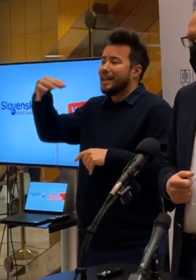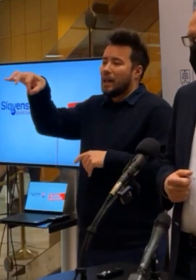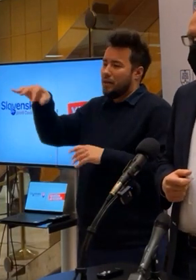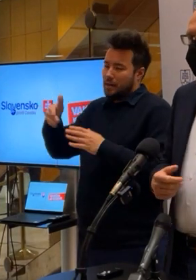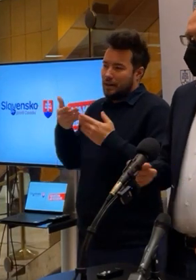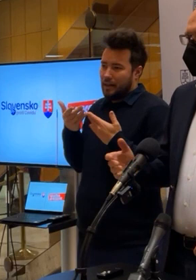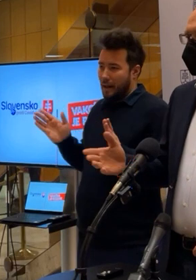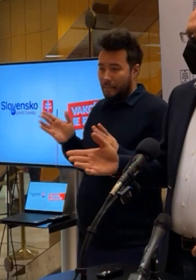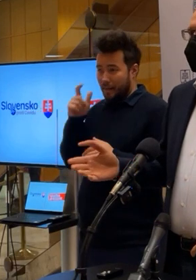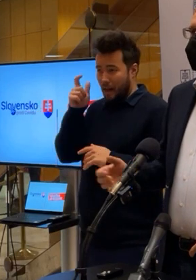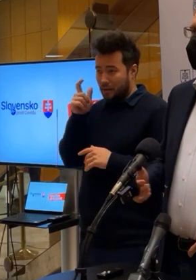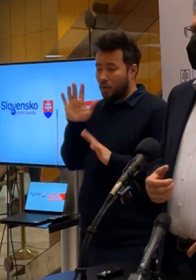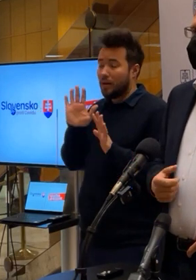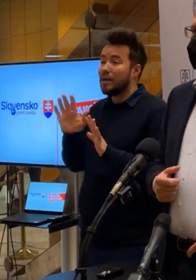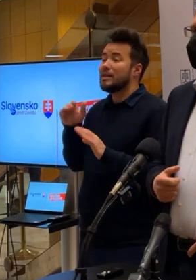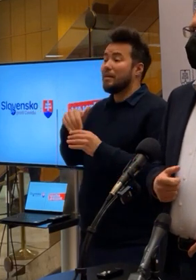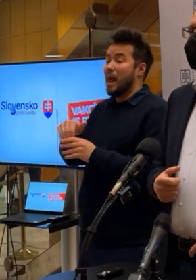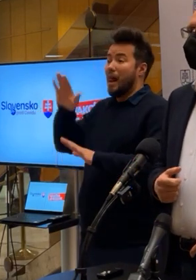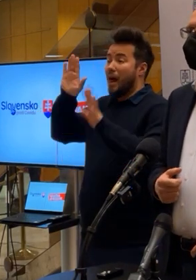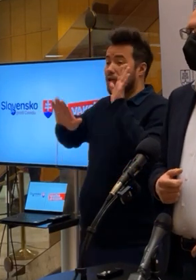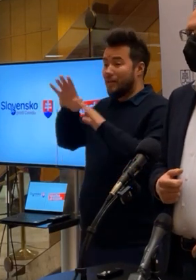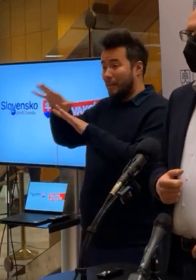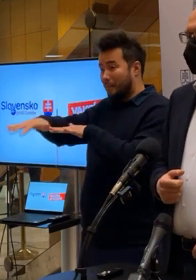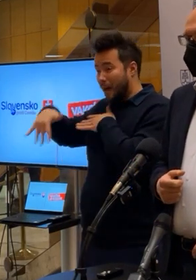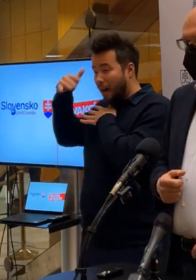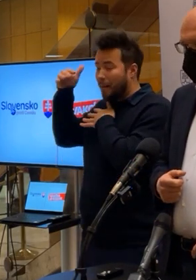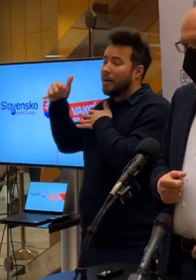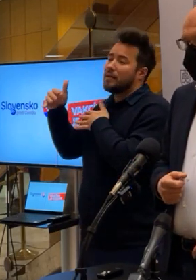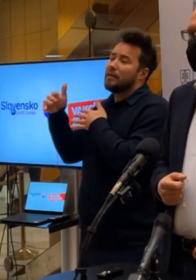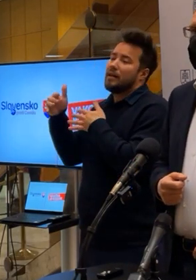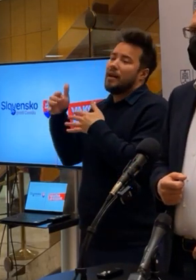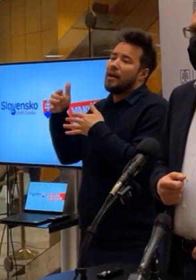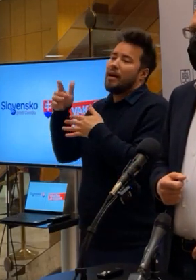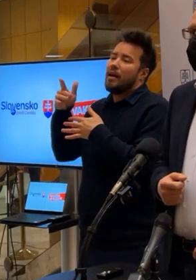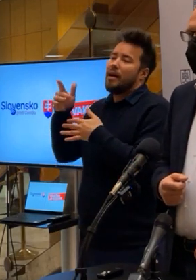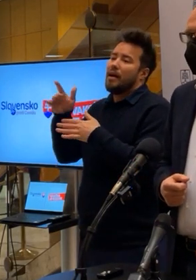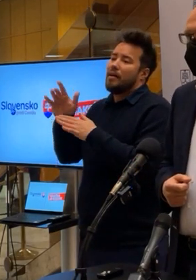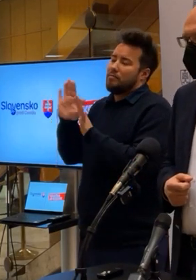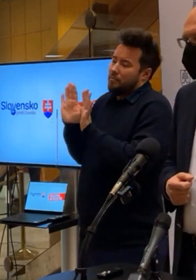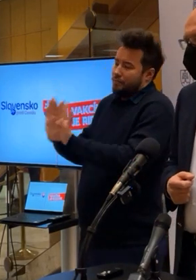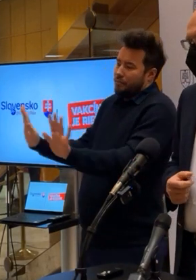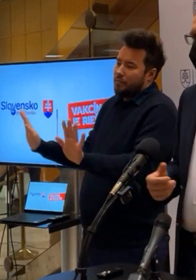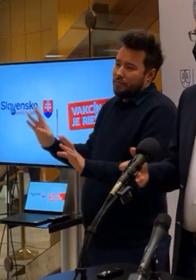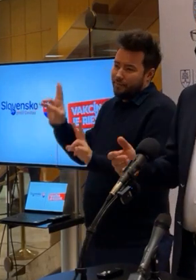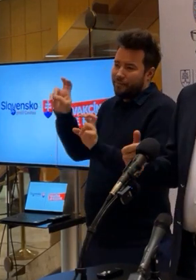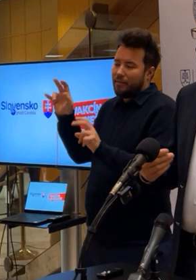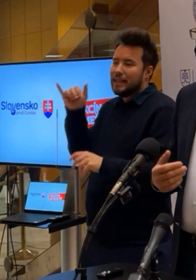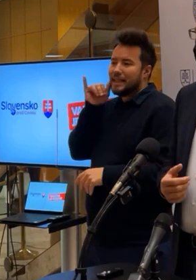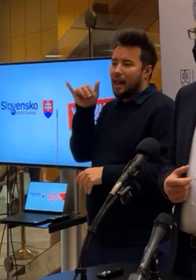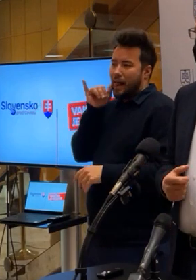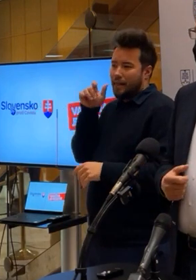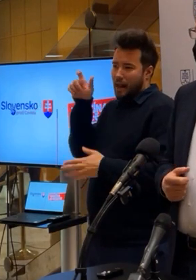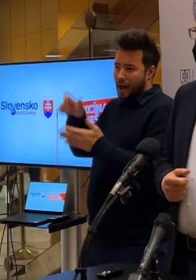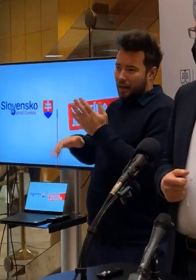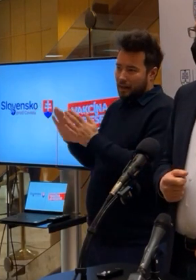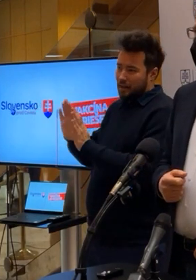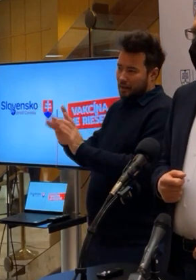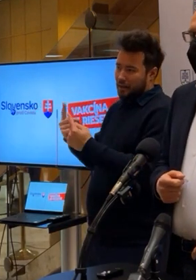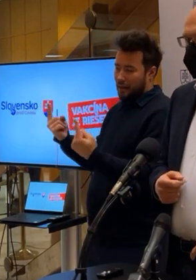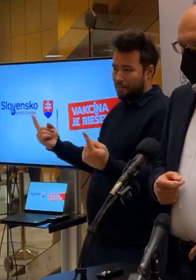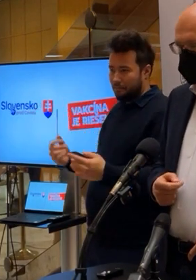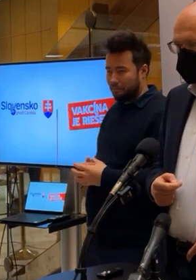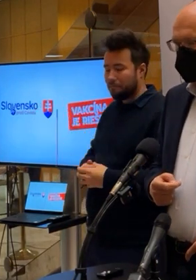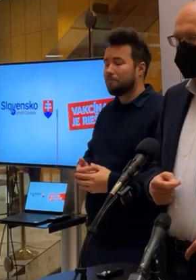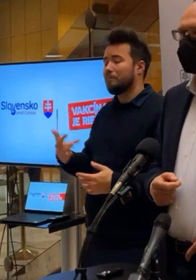názor. Ak budeme o takom niečom hlasovať v parlamente, tak bude zelená karta. A teraz vám poviem môj osobný názor. Ja som